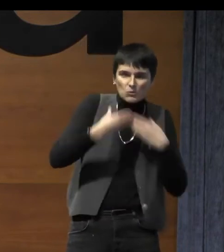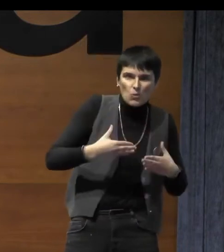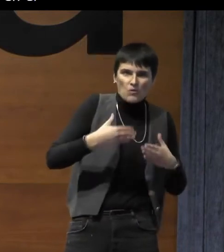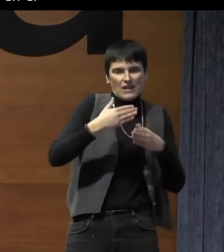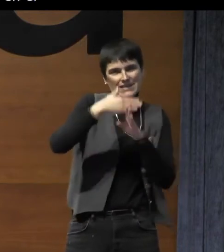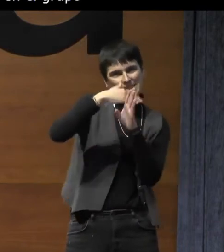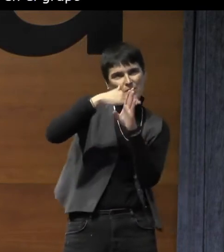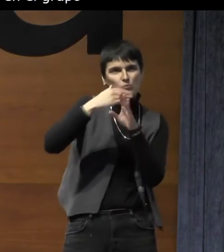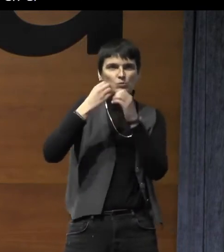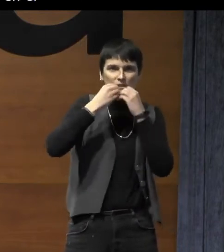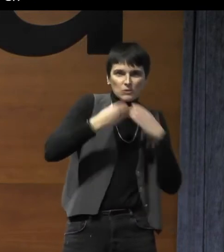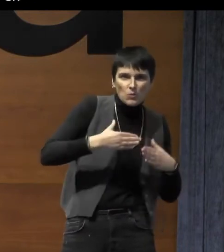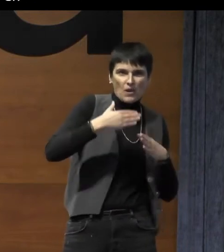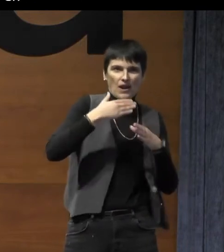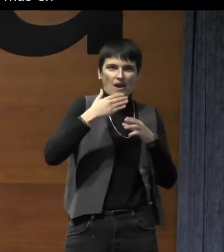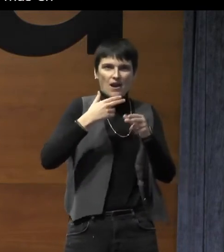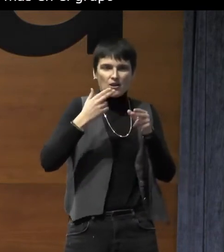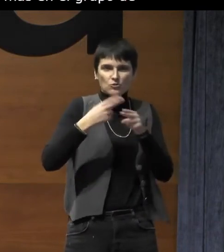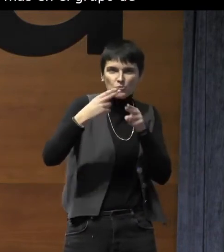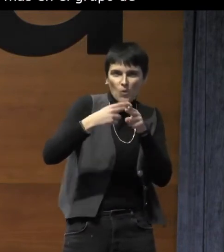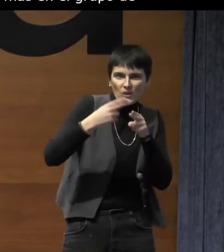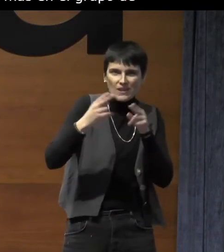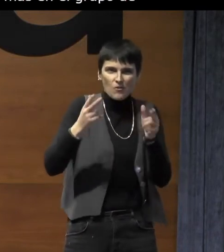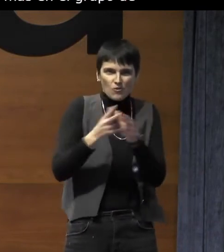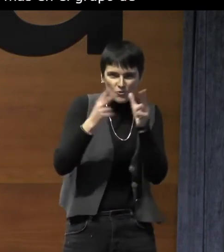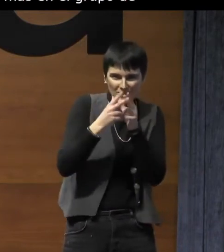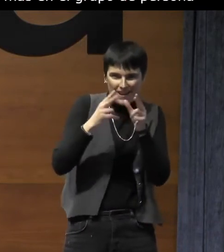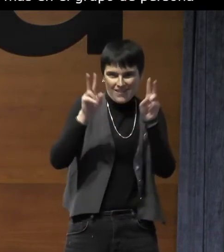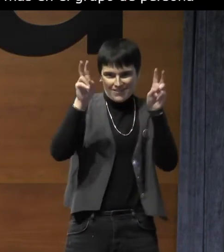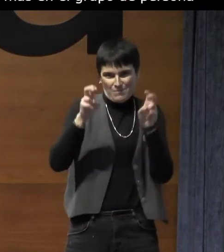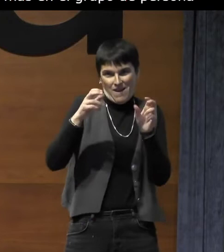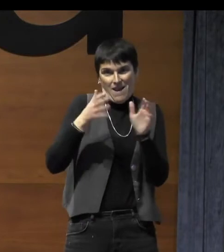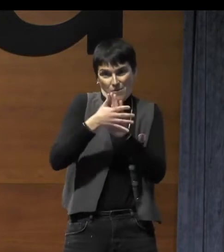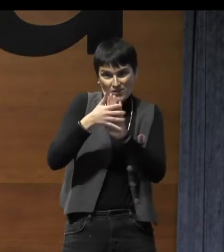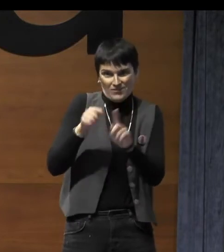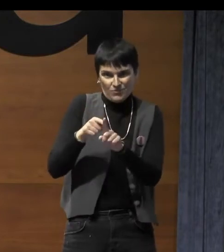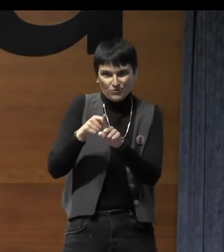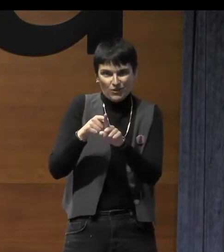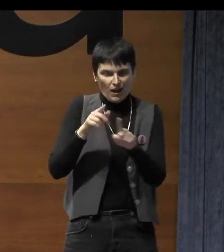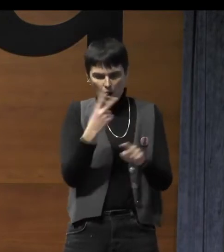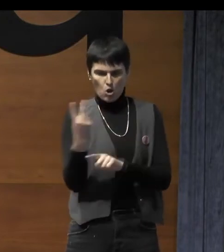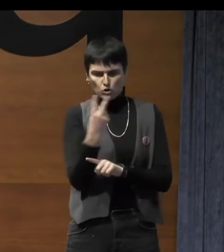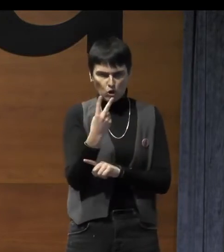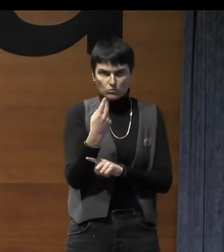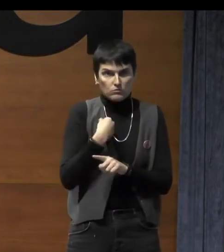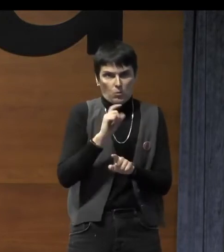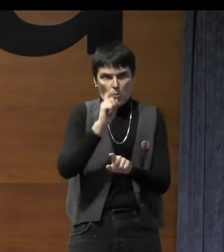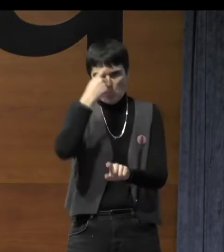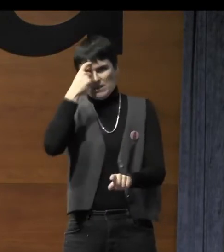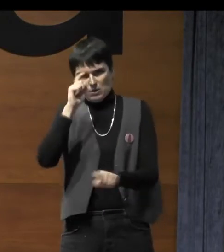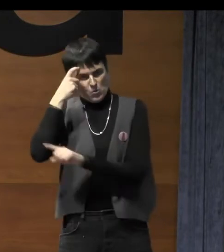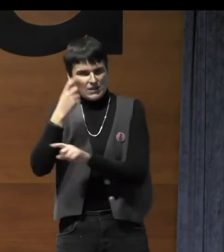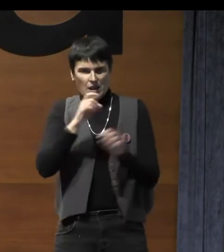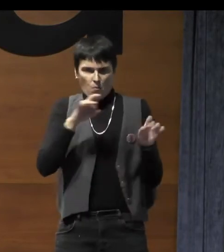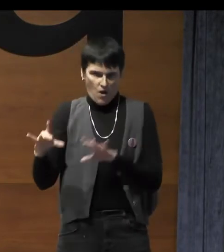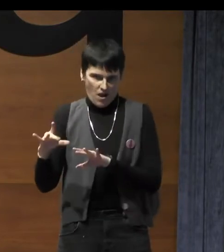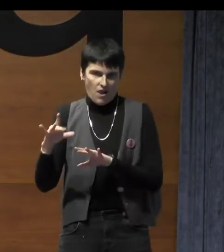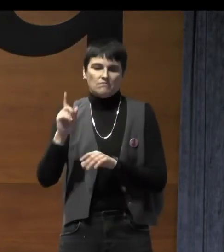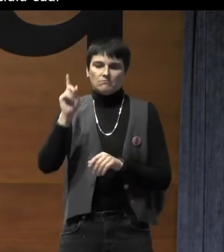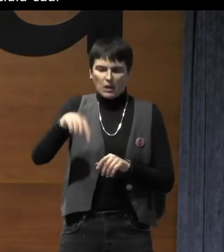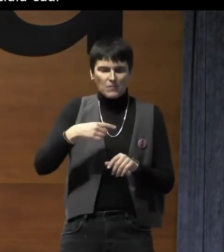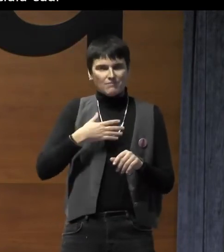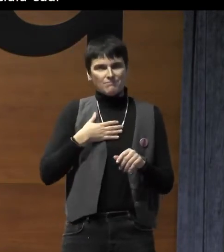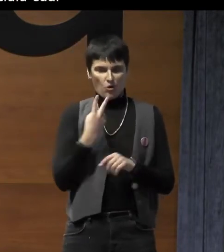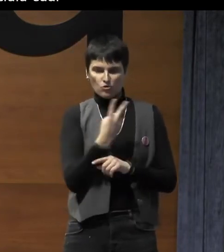de personas CODA, que la L1 era el francés. Coincidía con las personas que su L1 era la lengua de